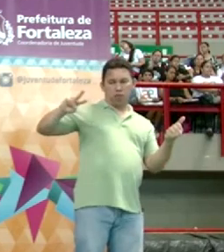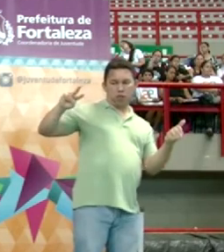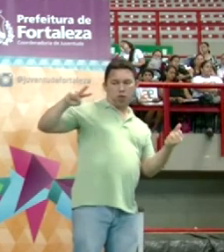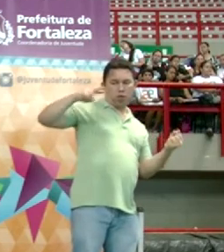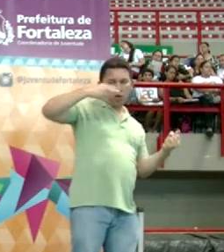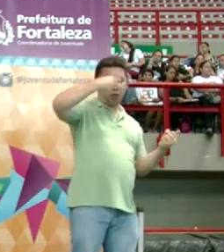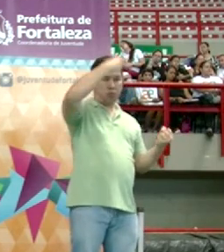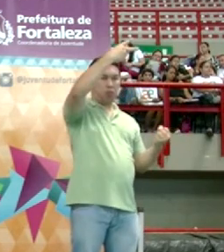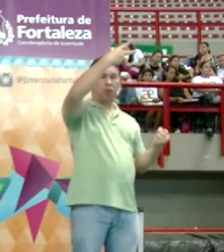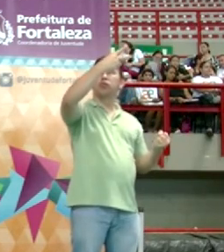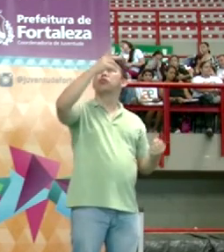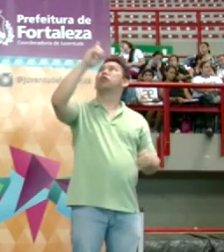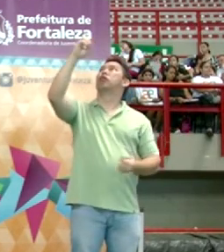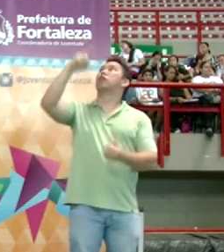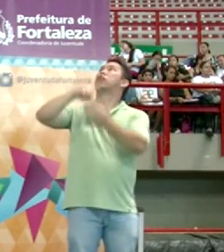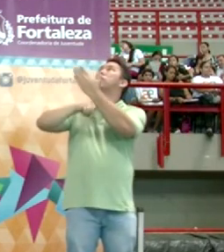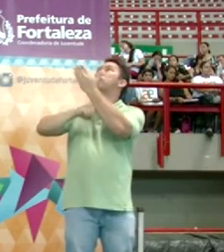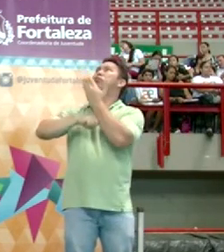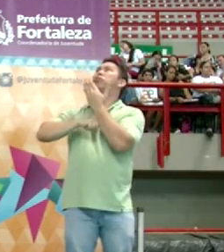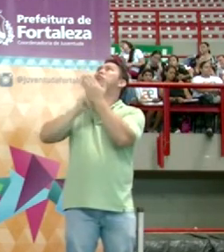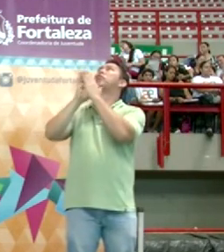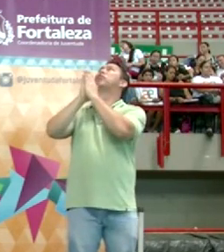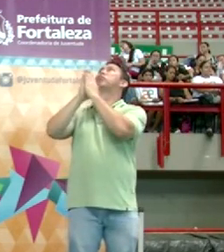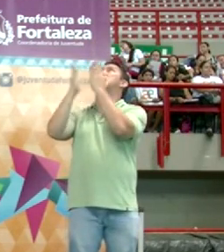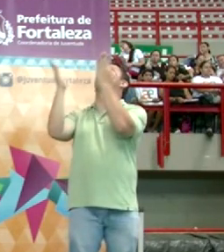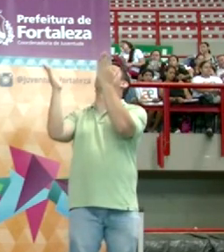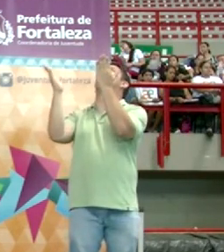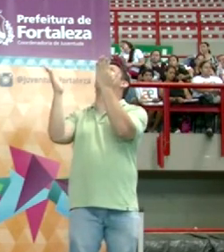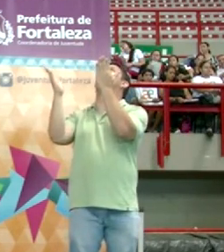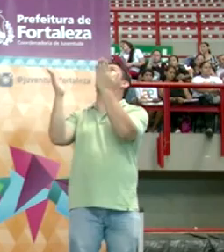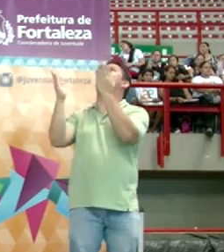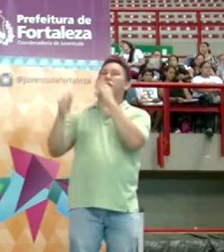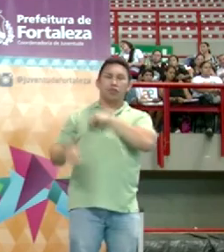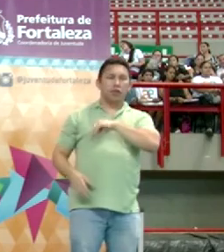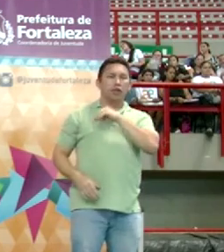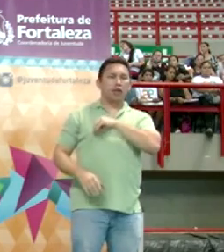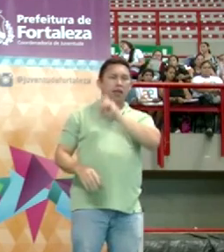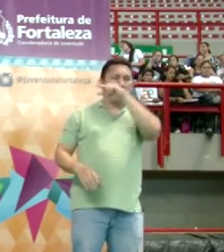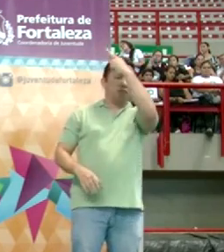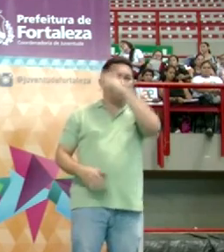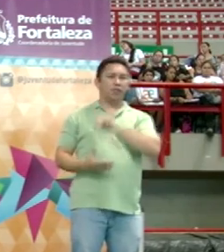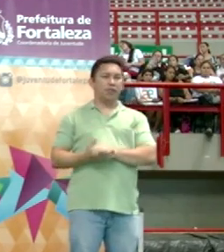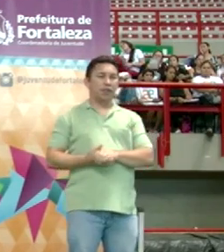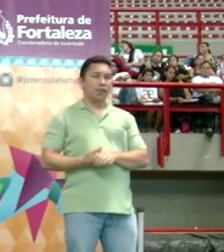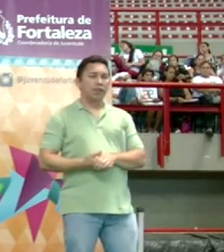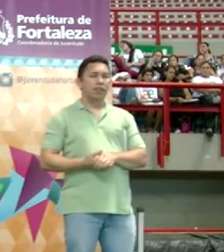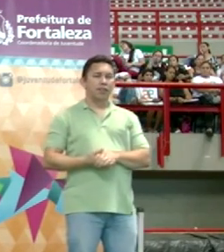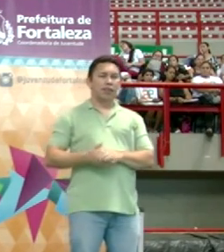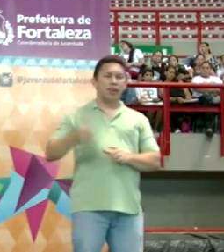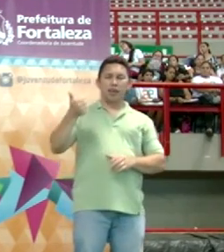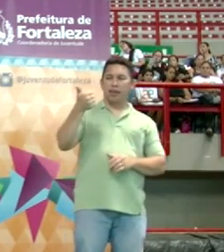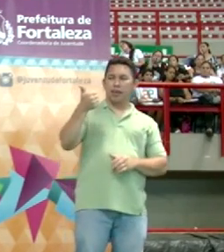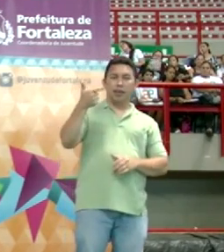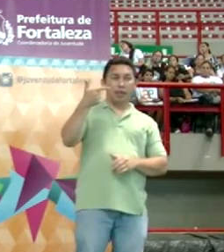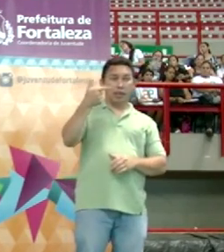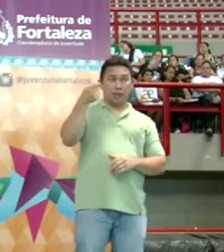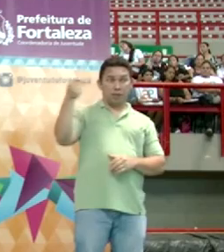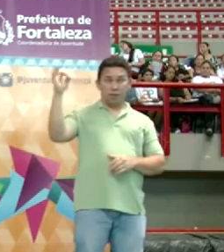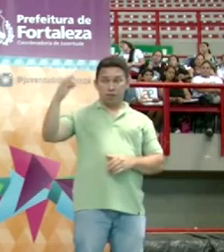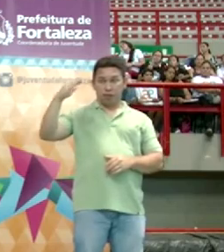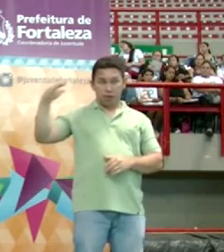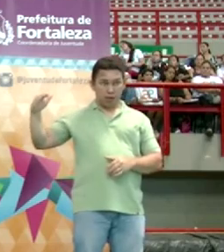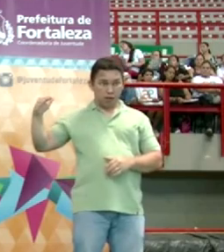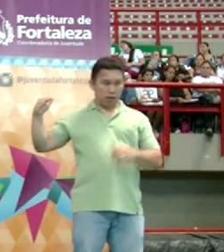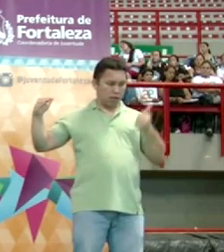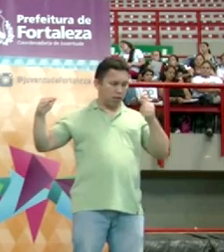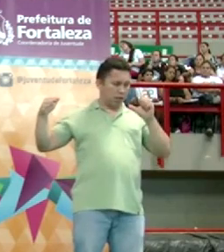salarial. Deus me ouça, que eu falo pela boca de um anjo, né? Eu vou ter um aumento salarial de 20%. Pessoal, se o meu salário